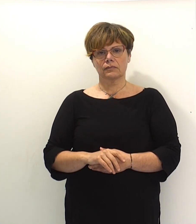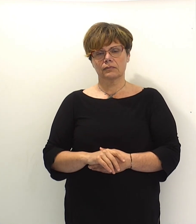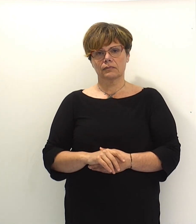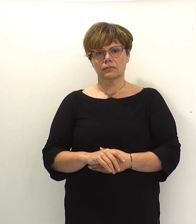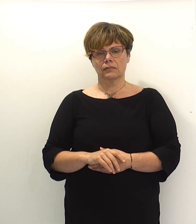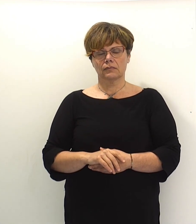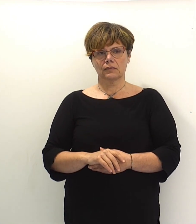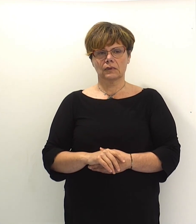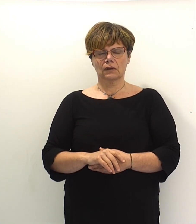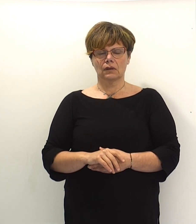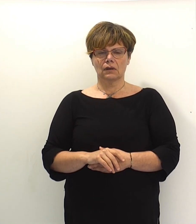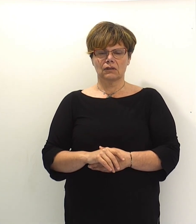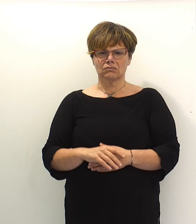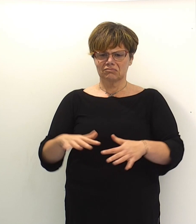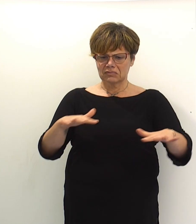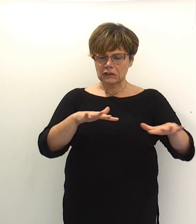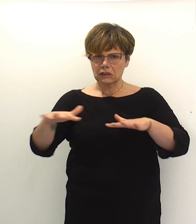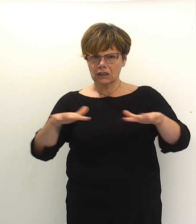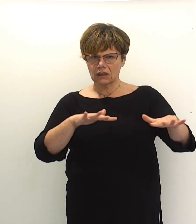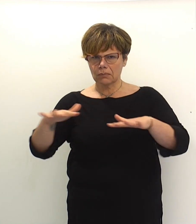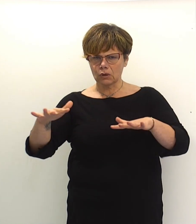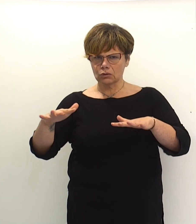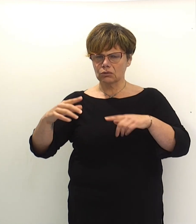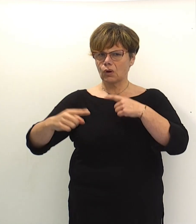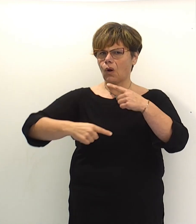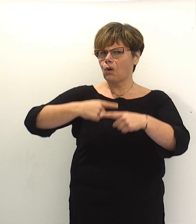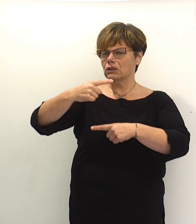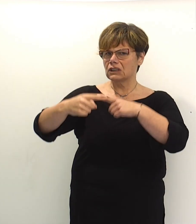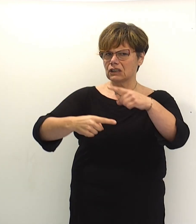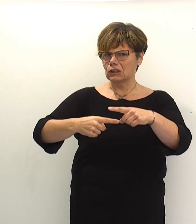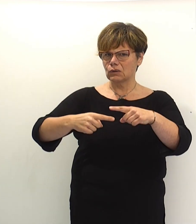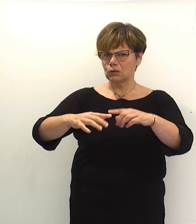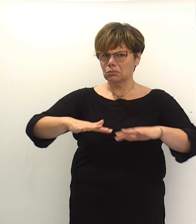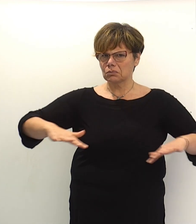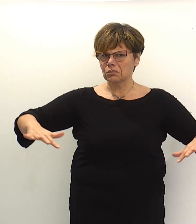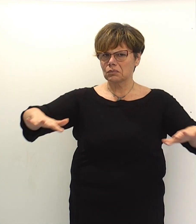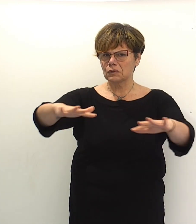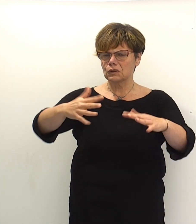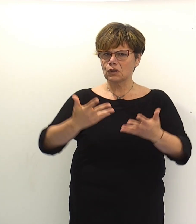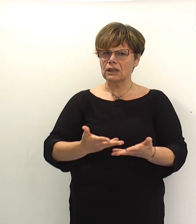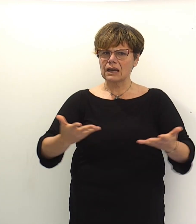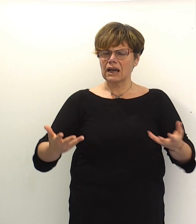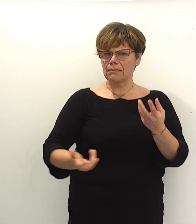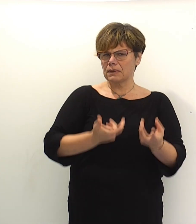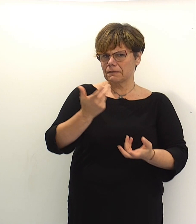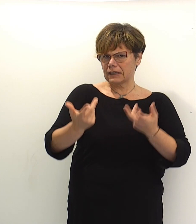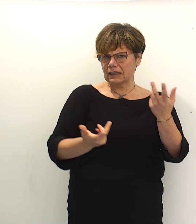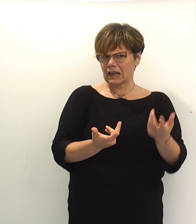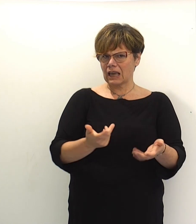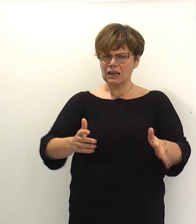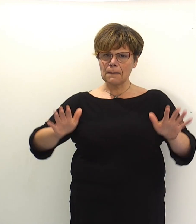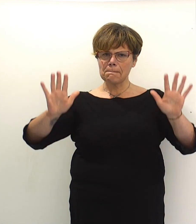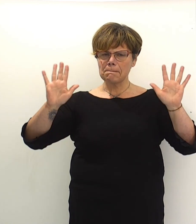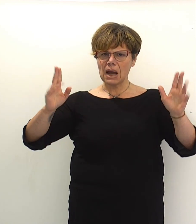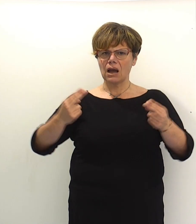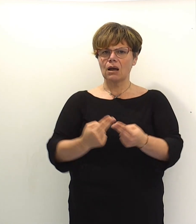Continuano i fenomeni sismici nell'area dei Campi Flegrei, ma la cosa non preoccupa